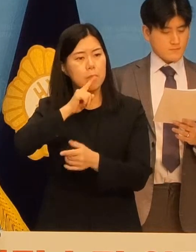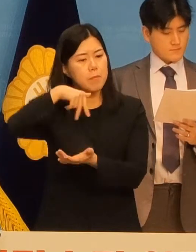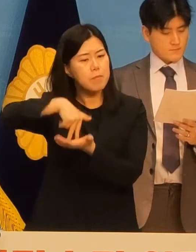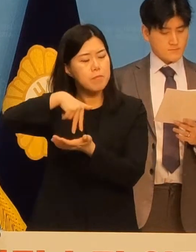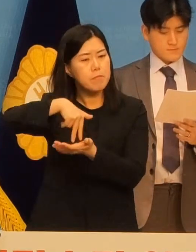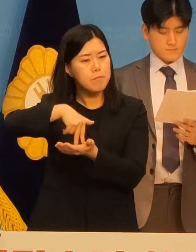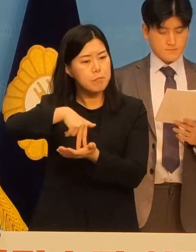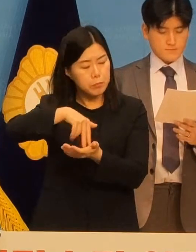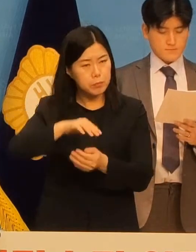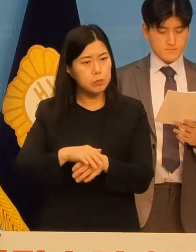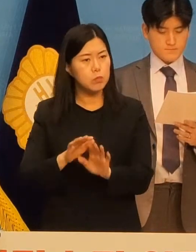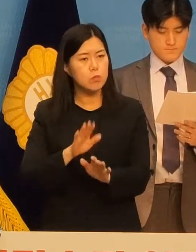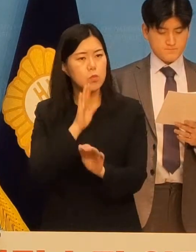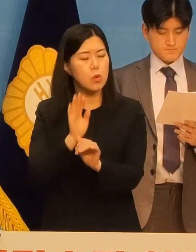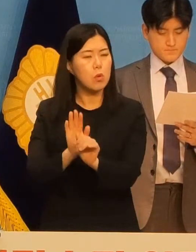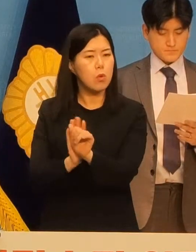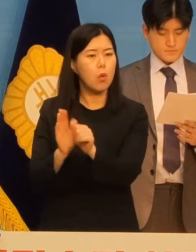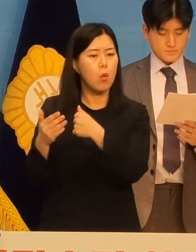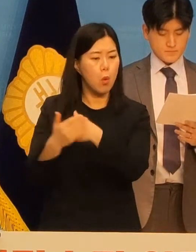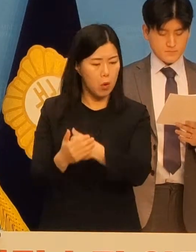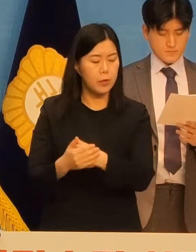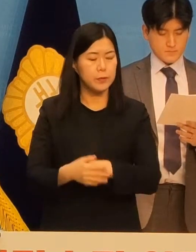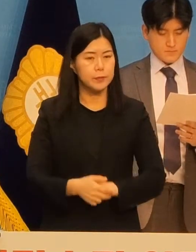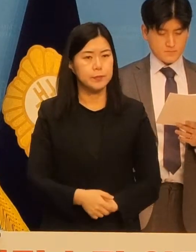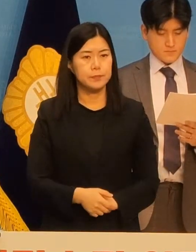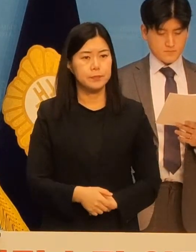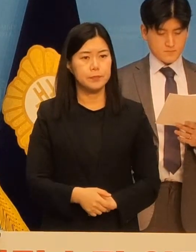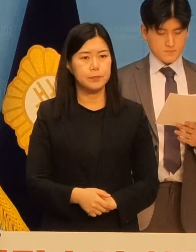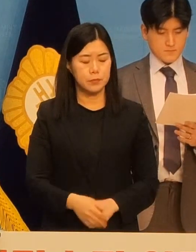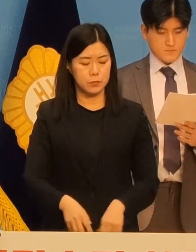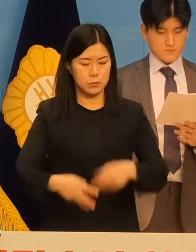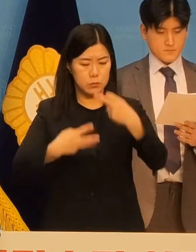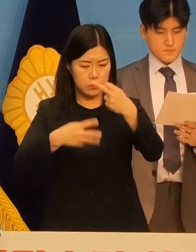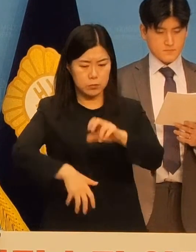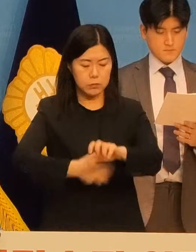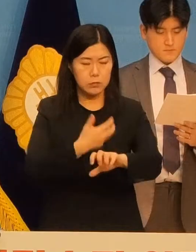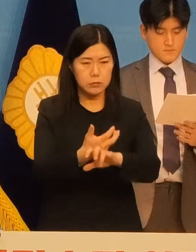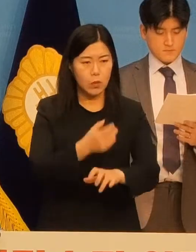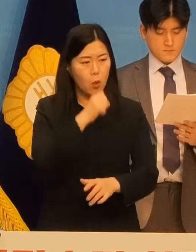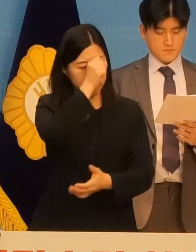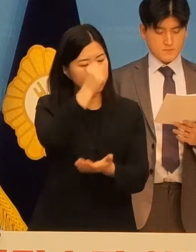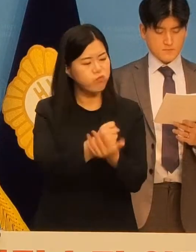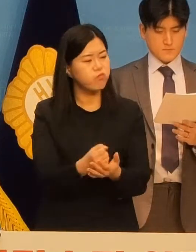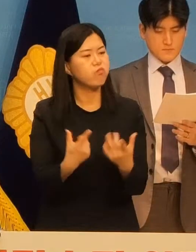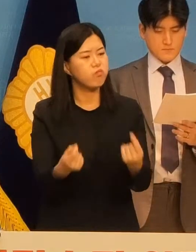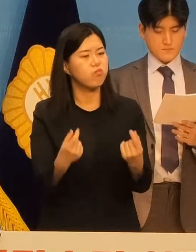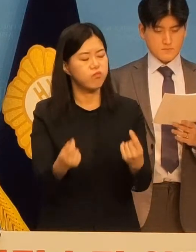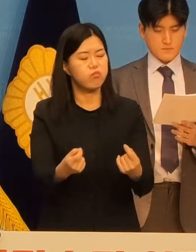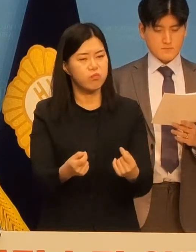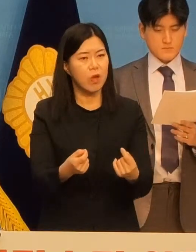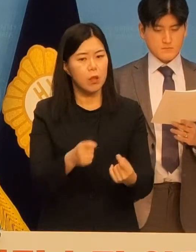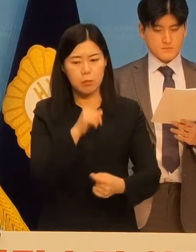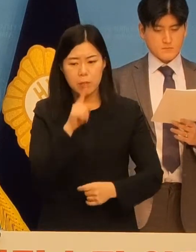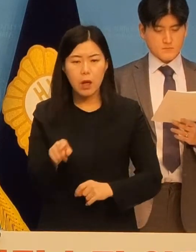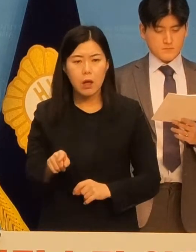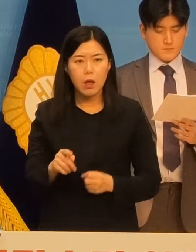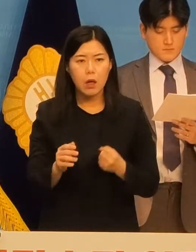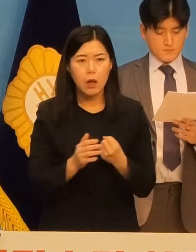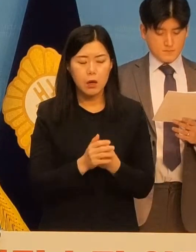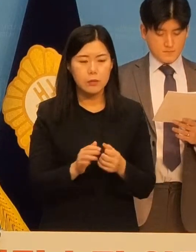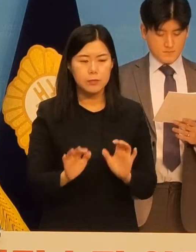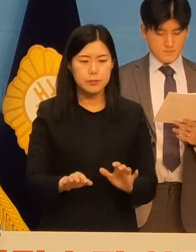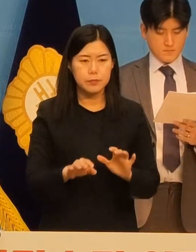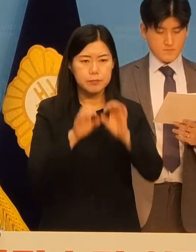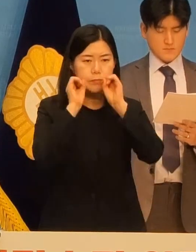그 누구보다 적극적으로 동조하면서 12.3 내란을 정당화하고 합리화하였으므로 내란